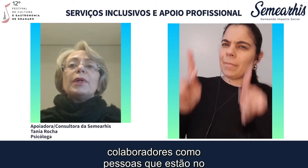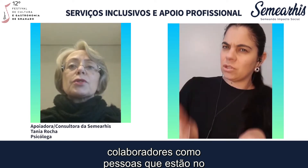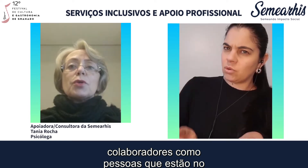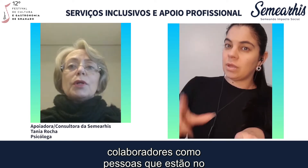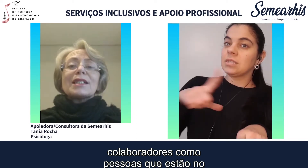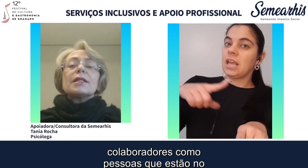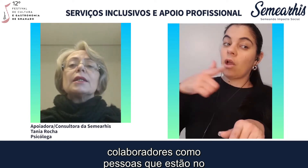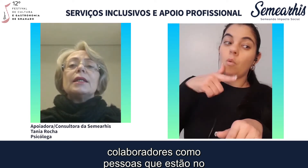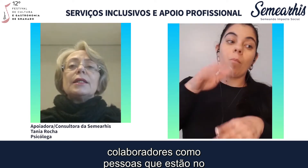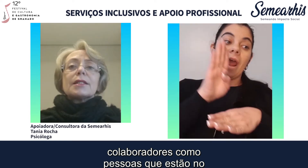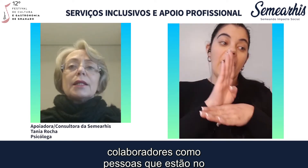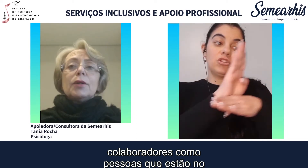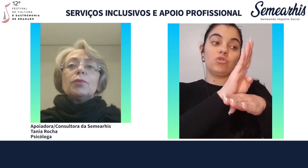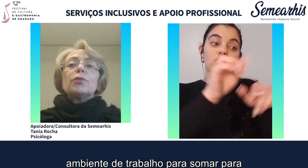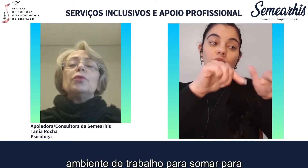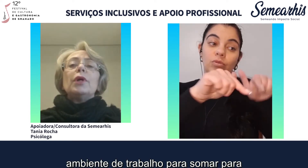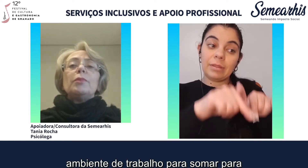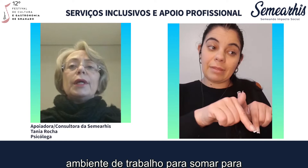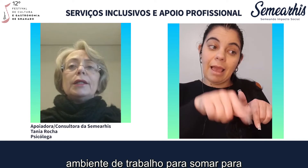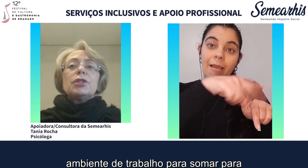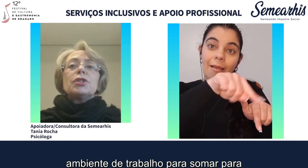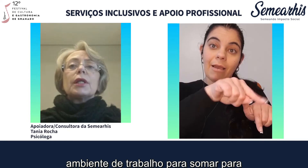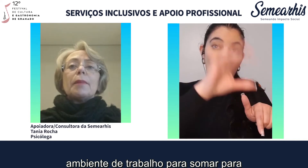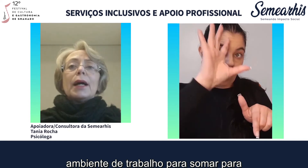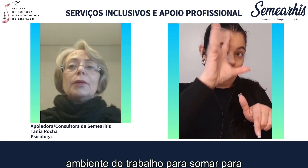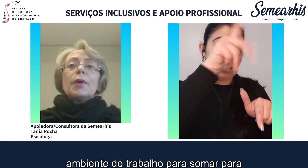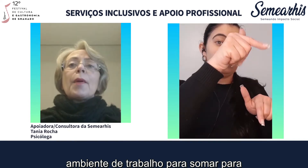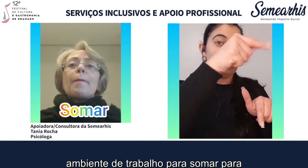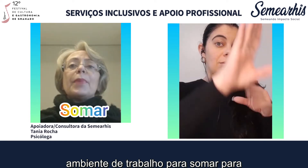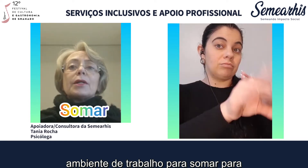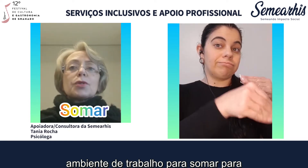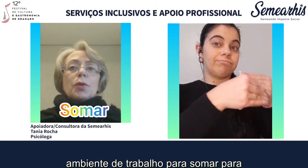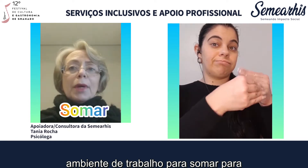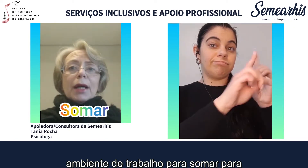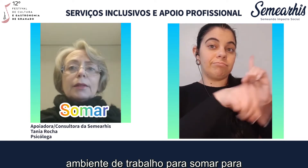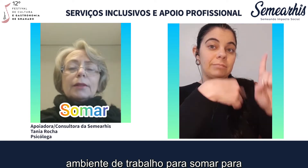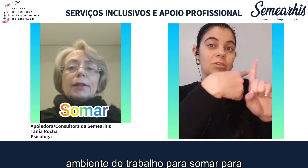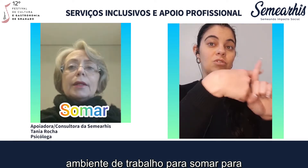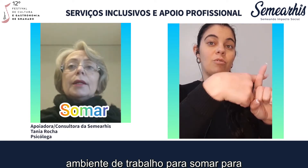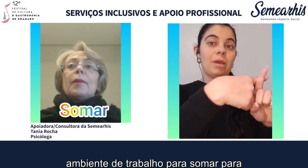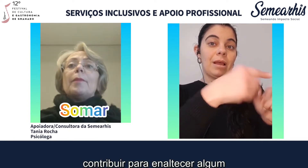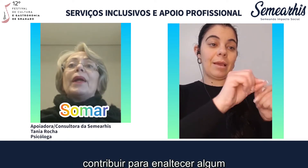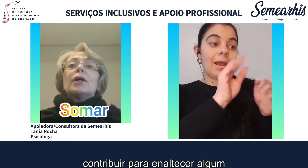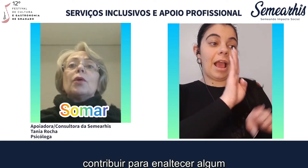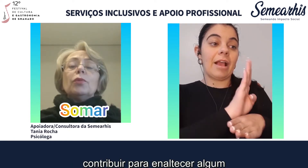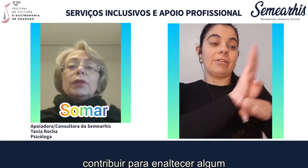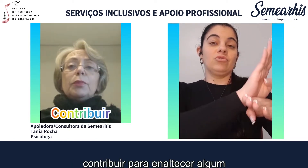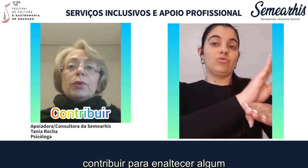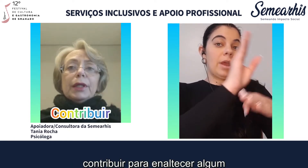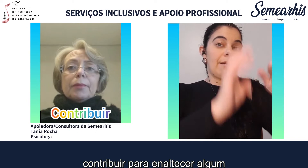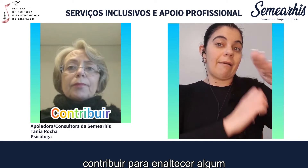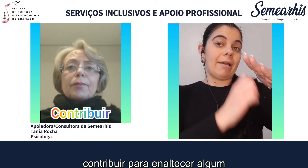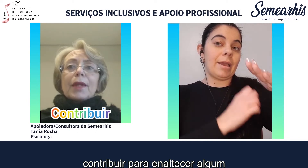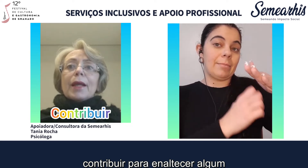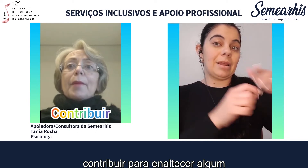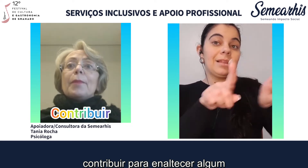como pessoas que estão no ambiente de trabalho para somar, para